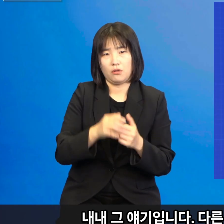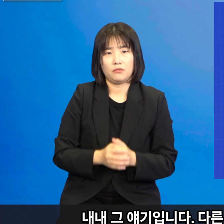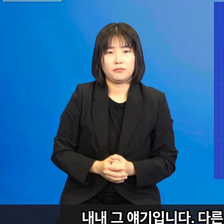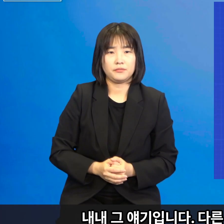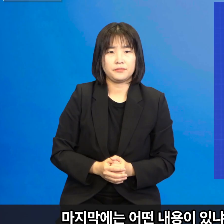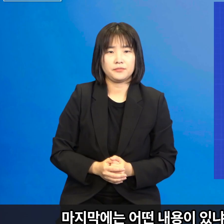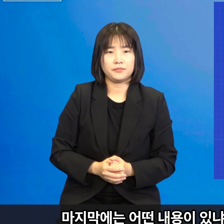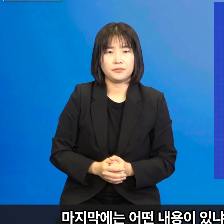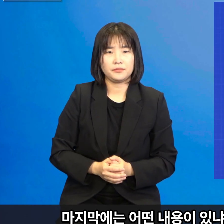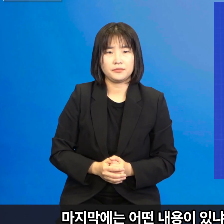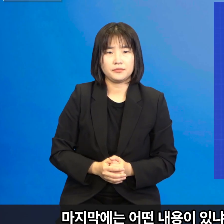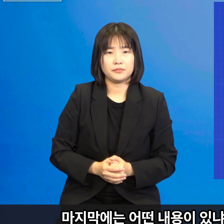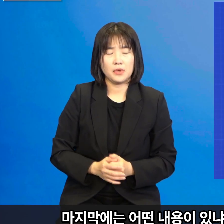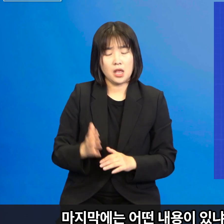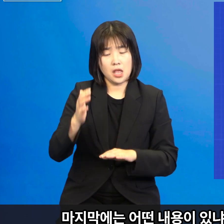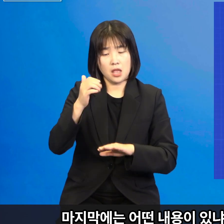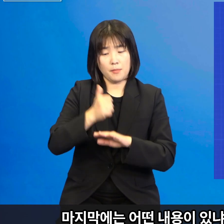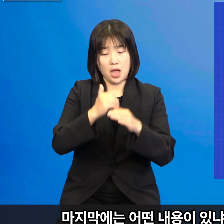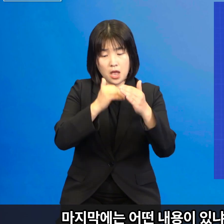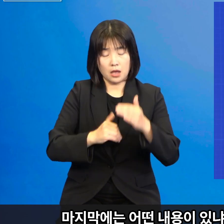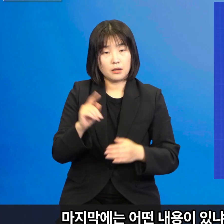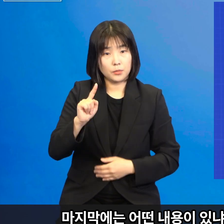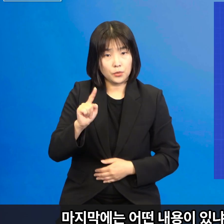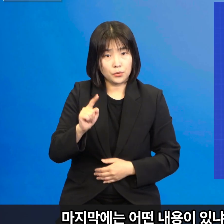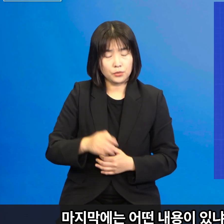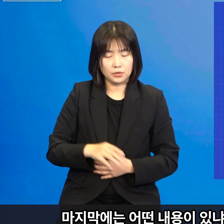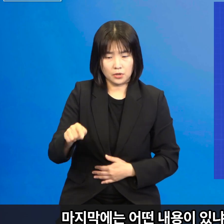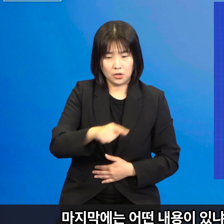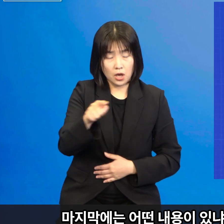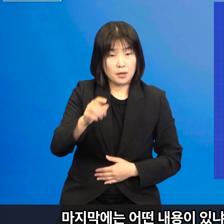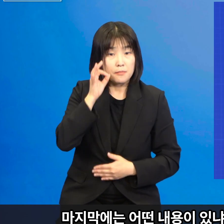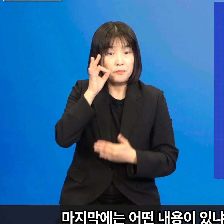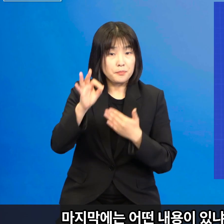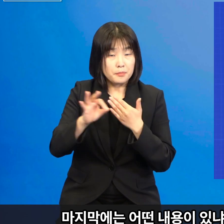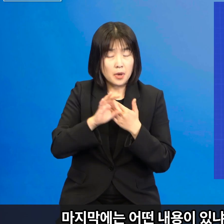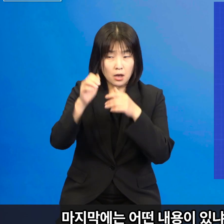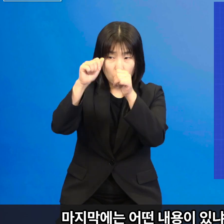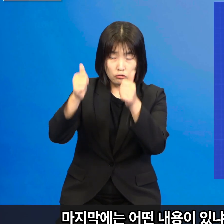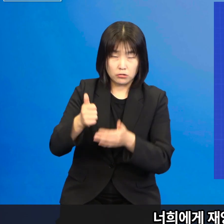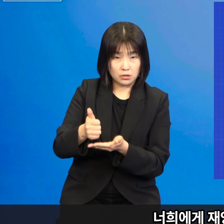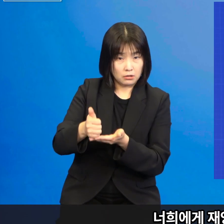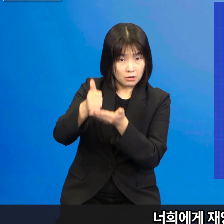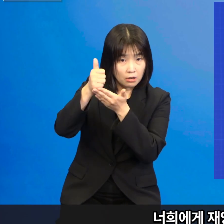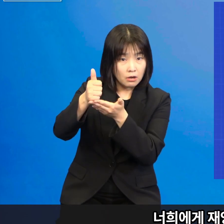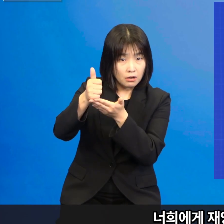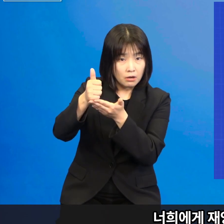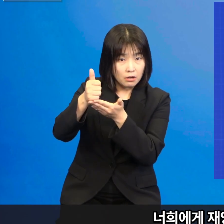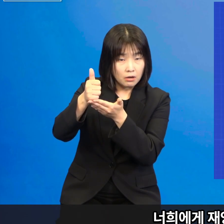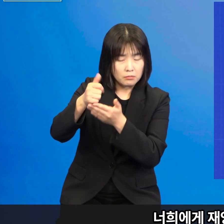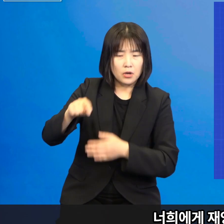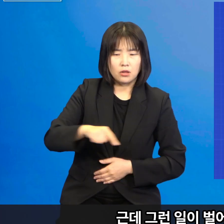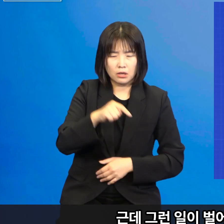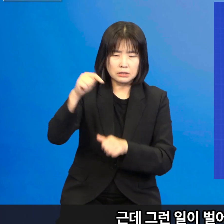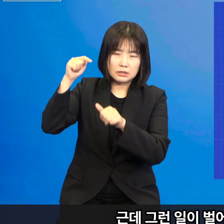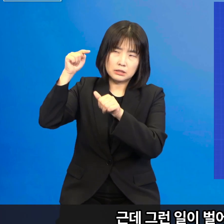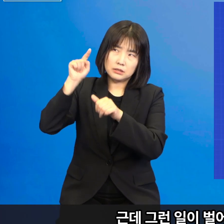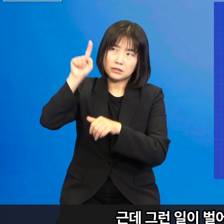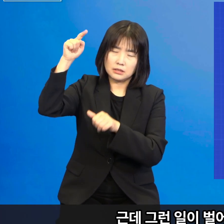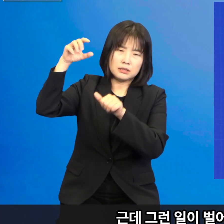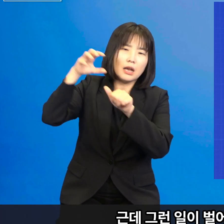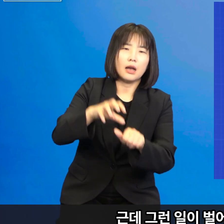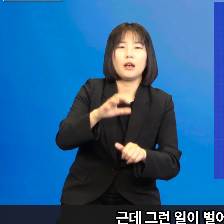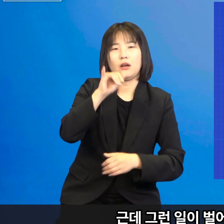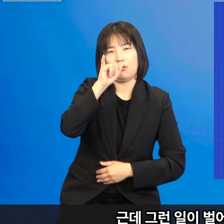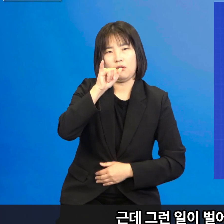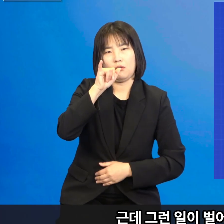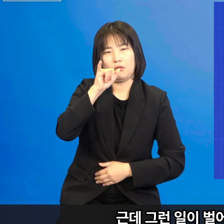얘기예요. 마지막에는 어떤 내용이 있냐면, 너희가 만일 우상을 섬기면 너희에게 재앙이 있을 거다. 근데 그런 일이 벌어지지